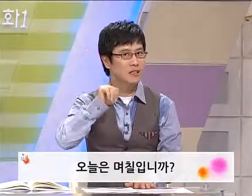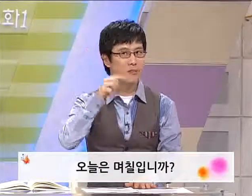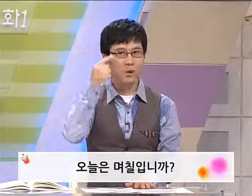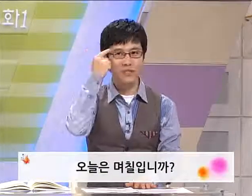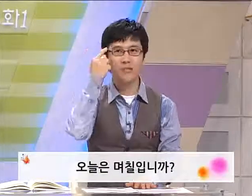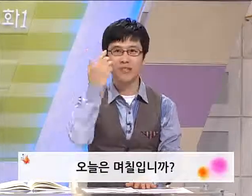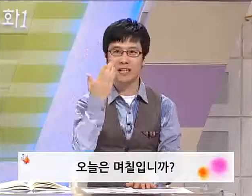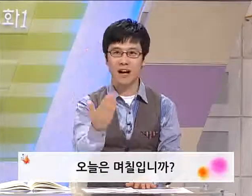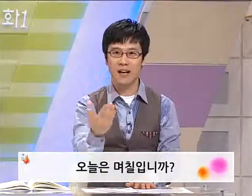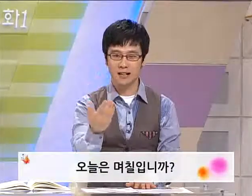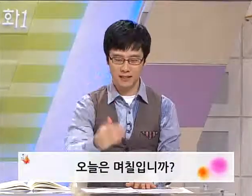며칠입니까?